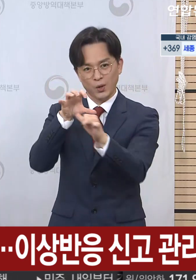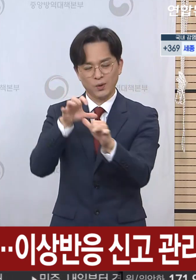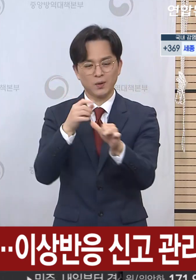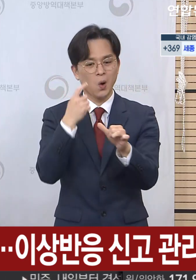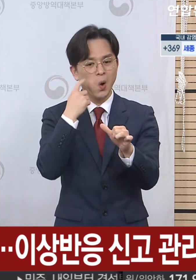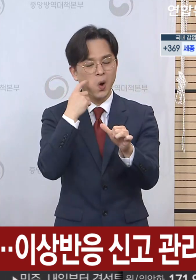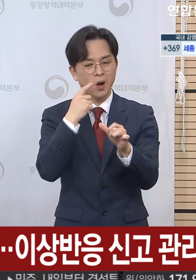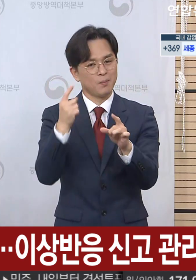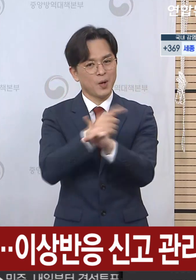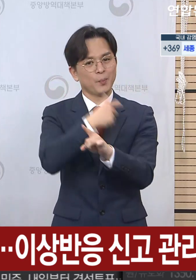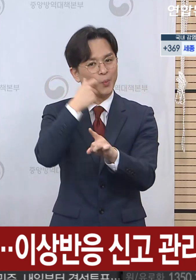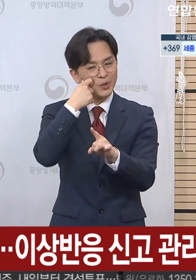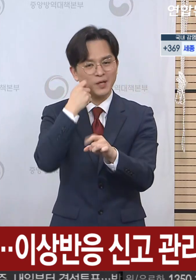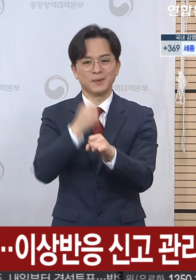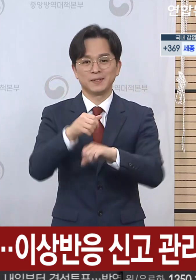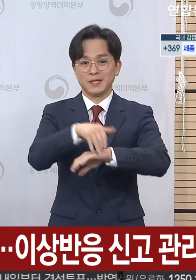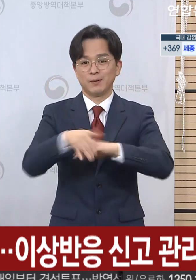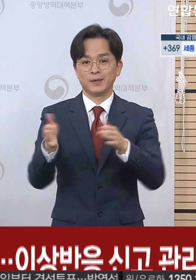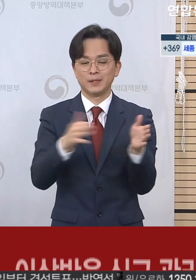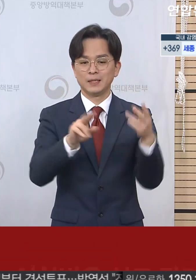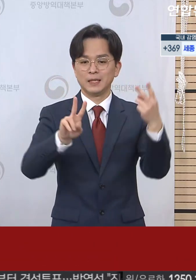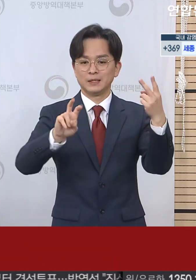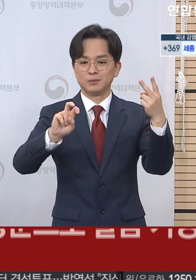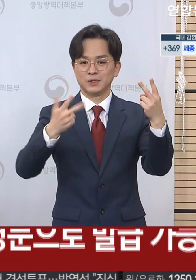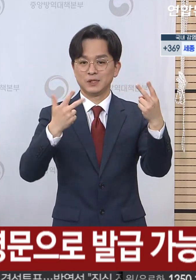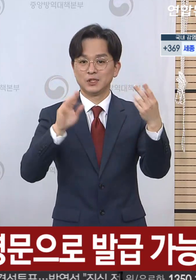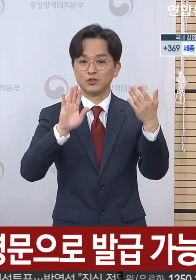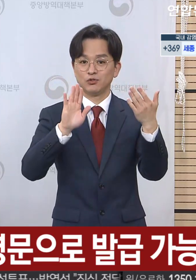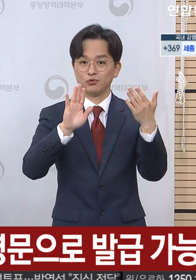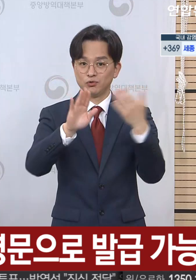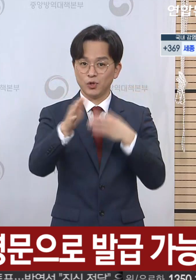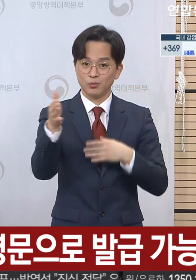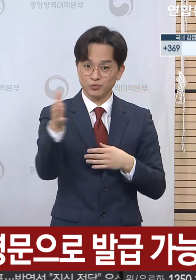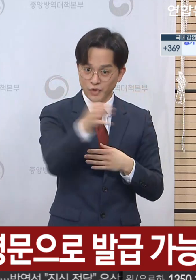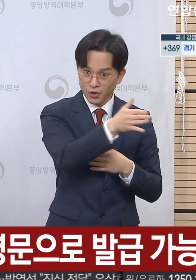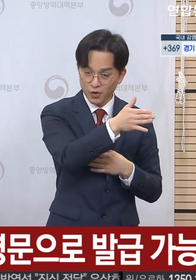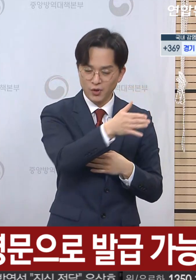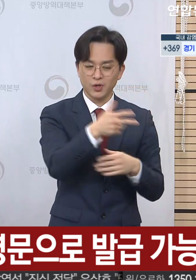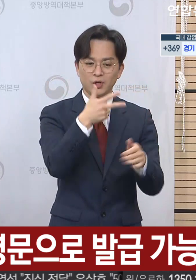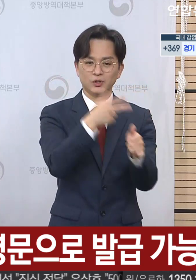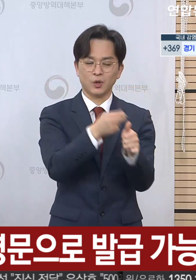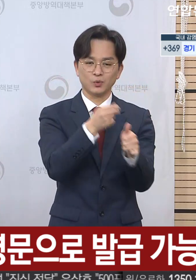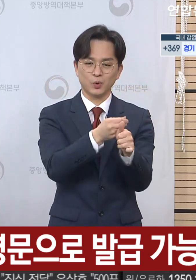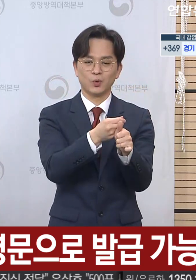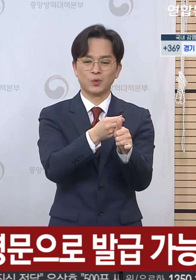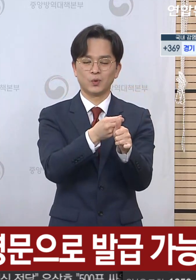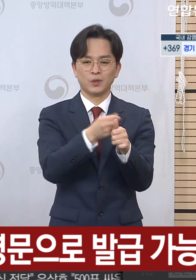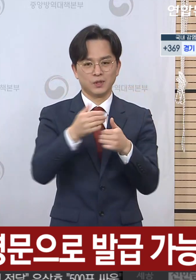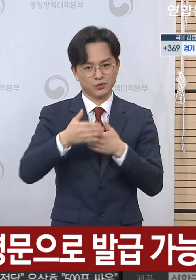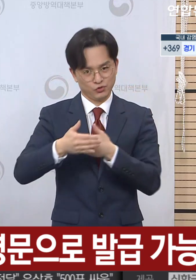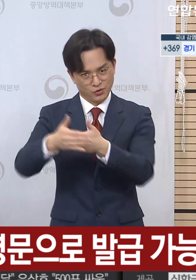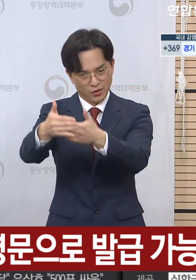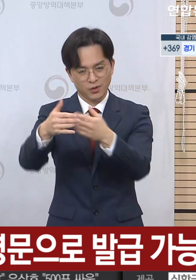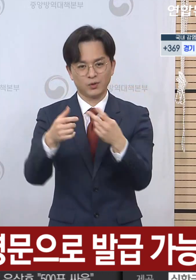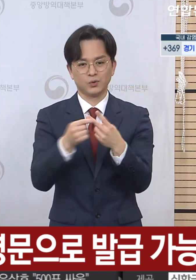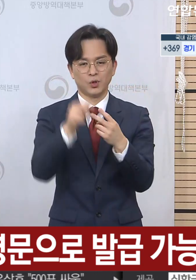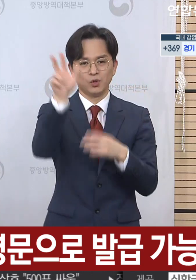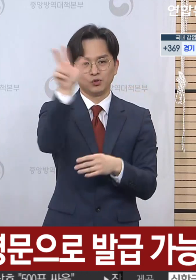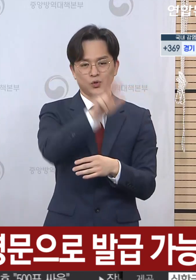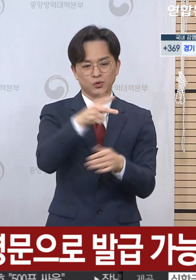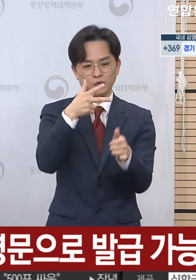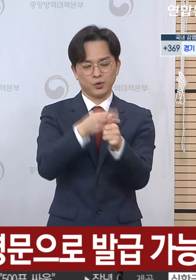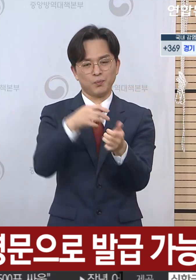최초 접종일 다음 날인 27일부터 누적 1일 접종 현황과 전국 지역별 접종